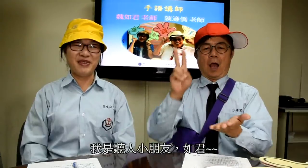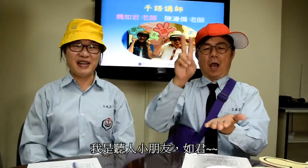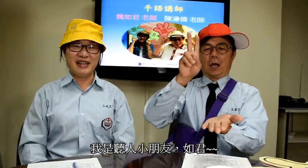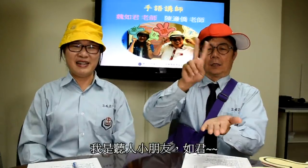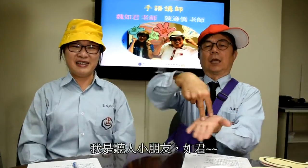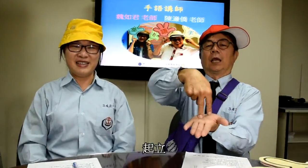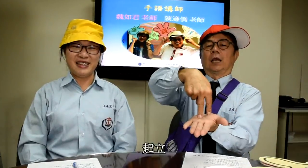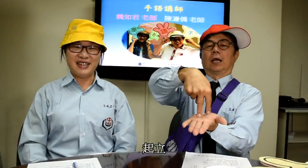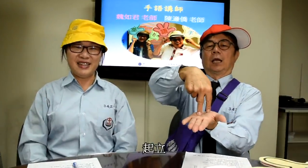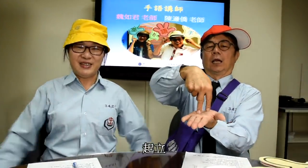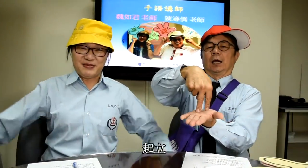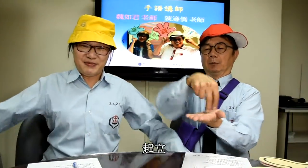起立，